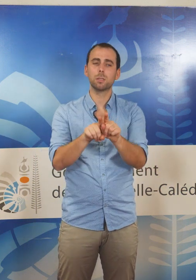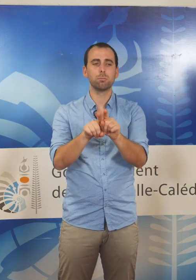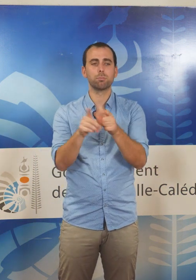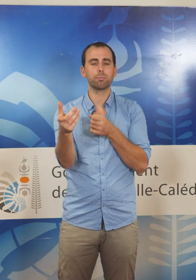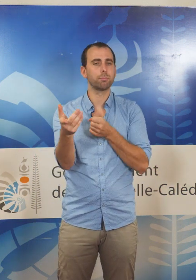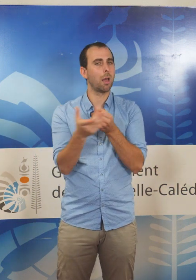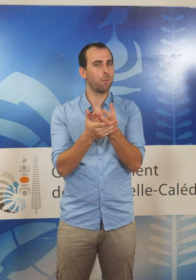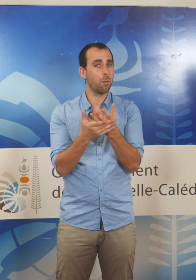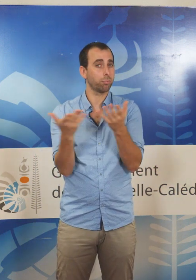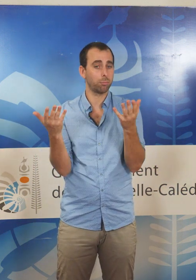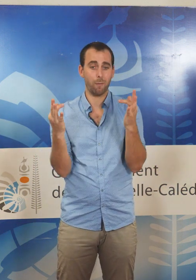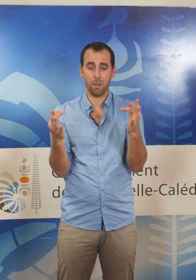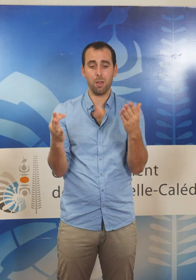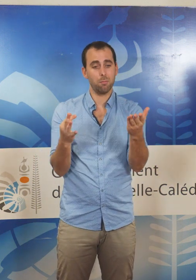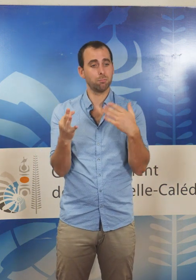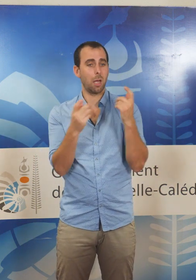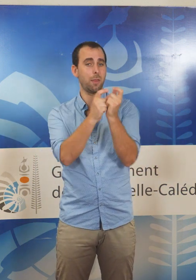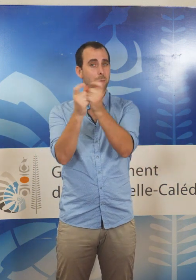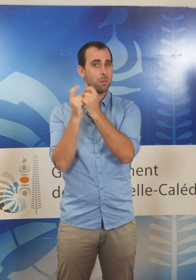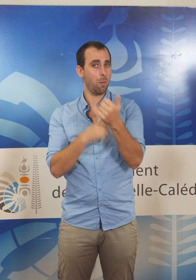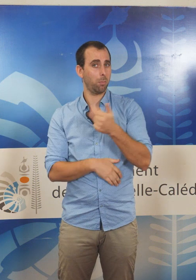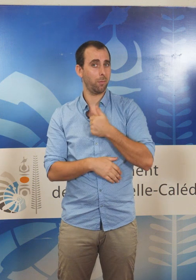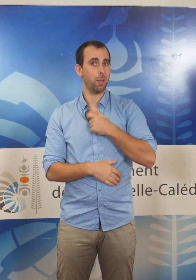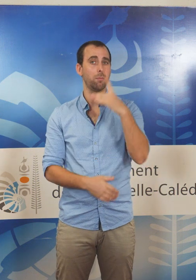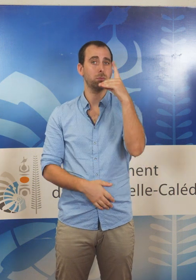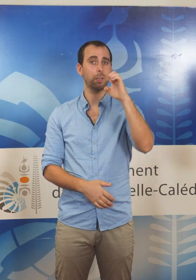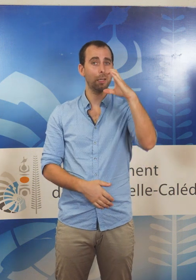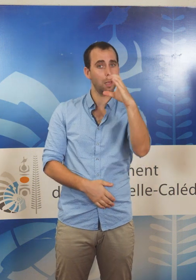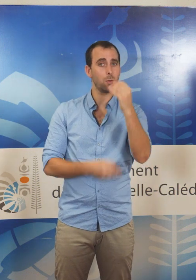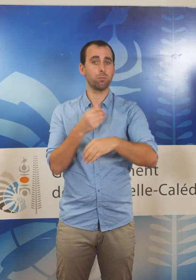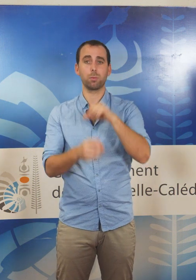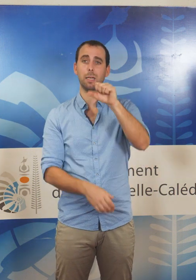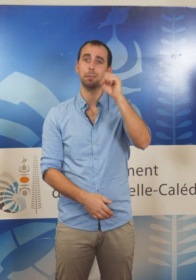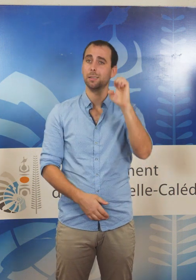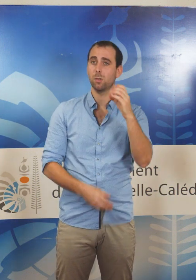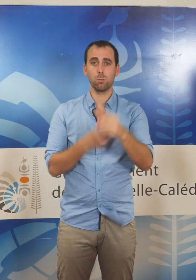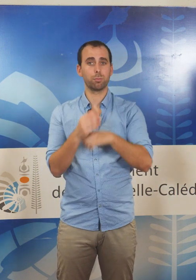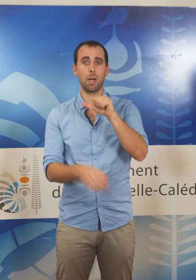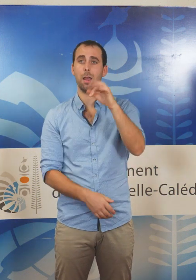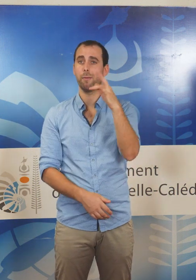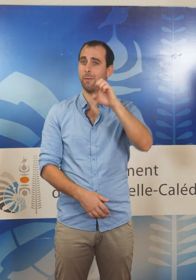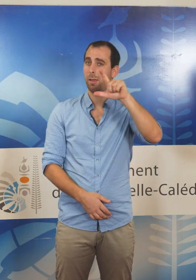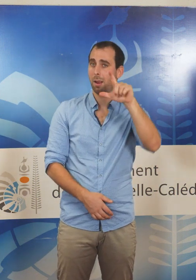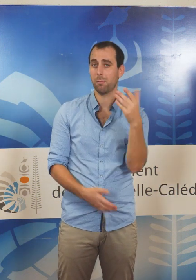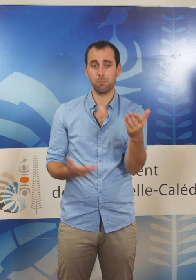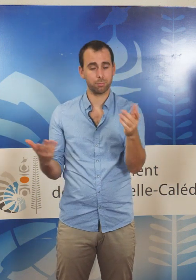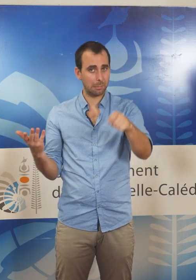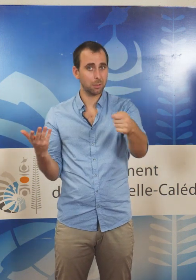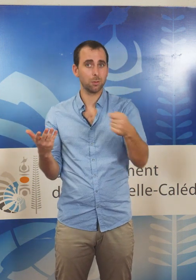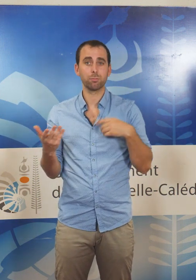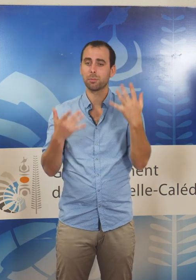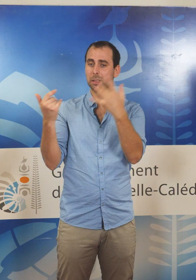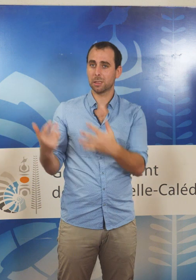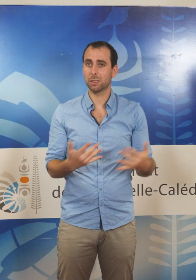attention particulière sur les établissements privés, que ce soit la DEC ou l'ASE et la FELP, je vous ai donné aussi aujourd'hui les chiffres de